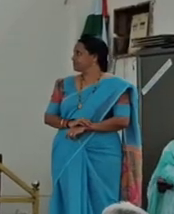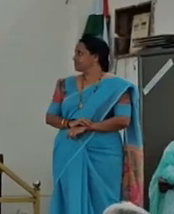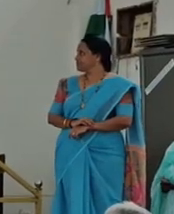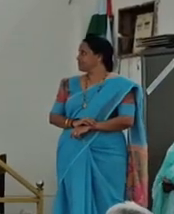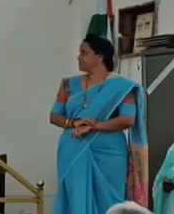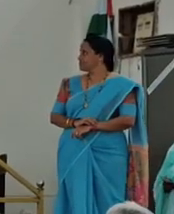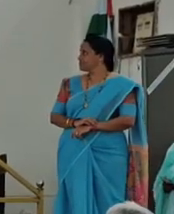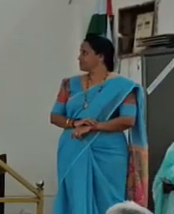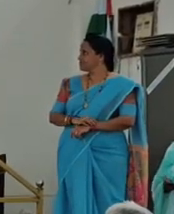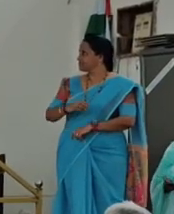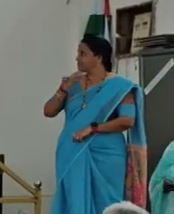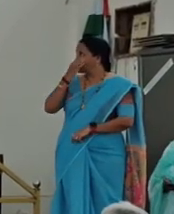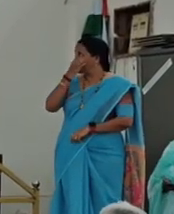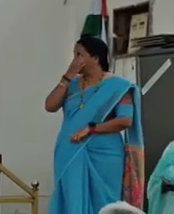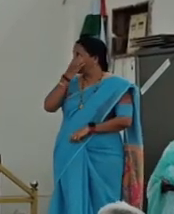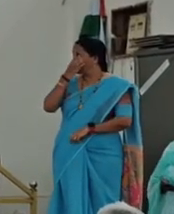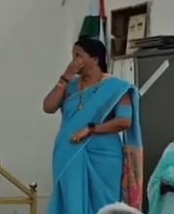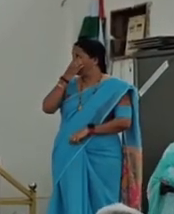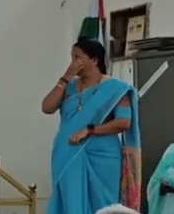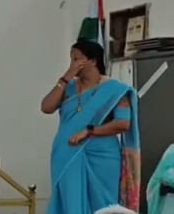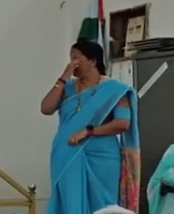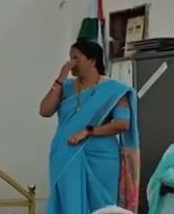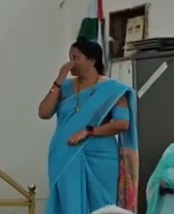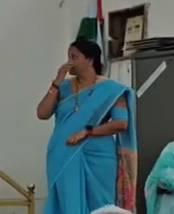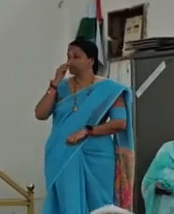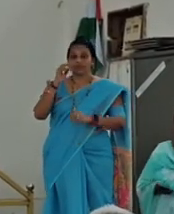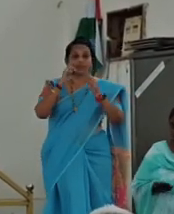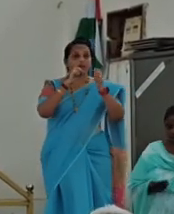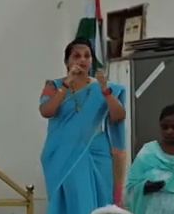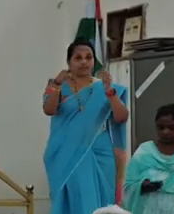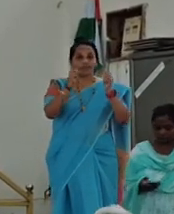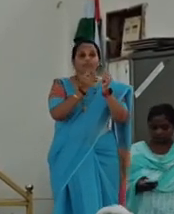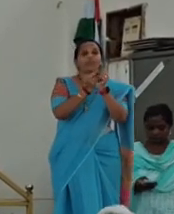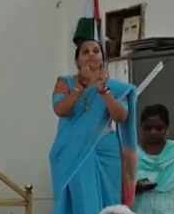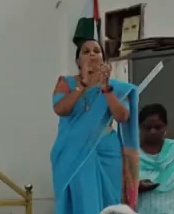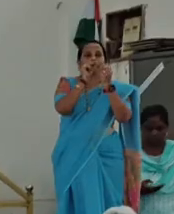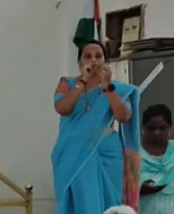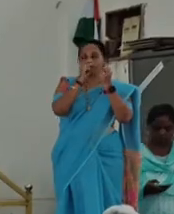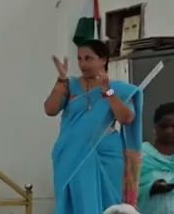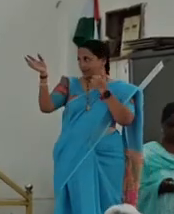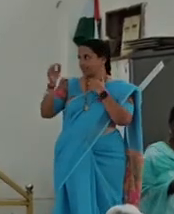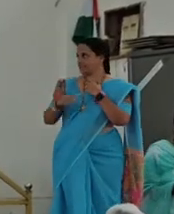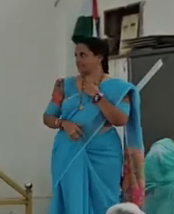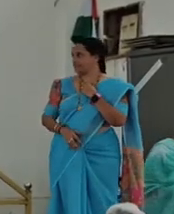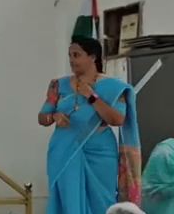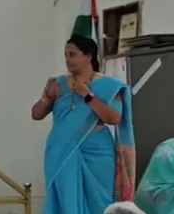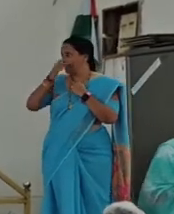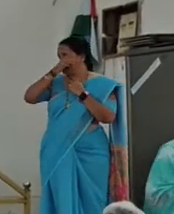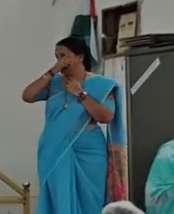ప్రెసిడెంట్ శ్రీ ప్రసాద్ గారు మరి యొక్క సందేశాన్ని ఇస్తారు. దయచేస్తున్నారు.